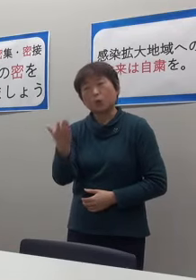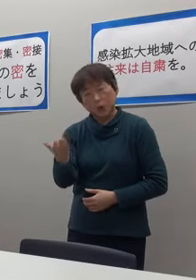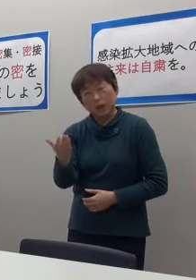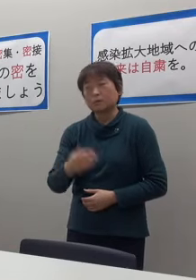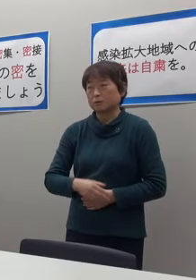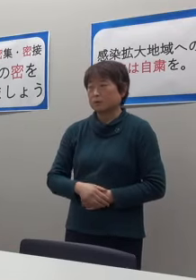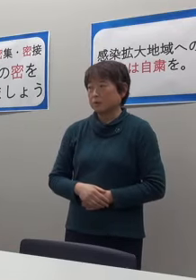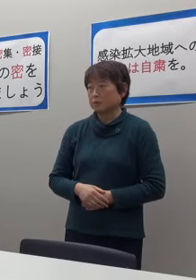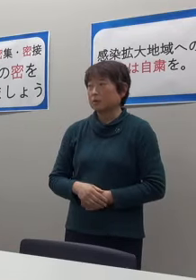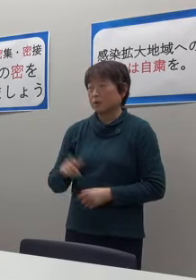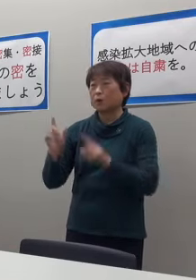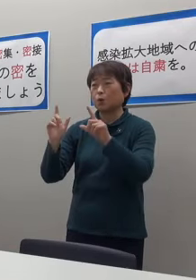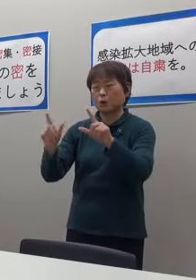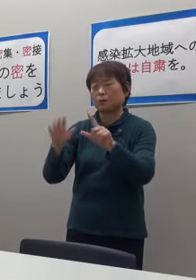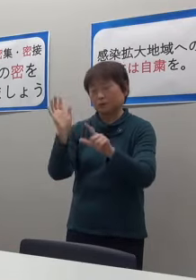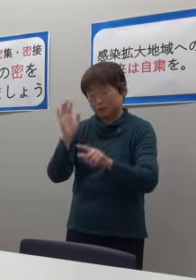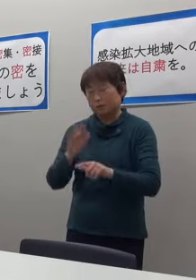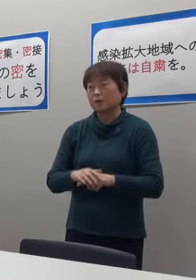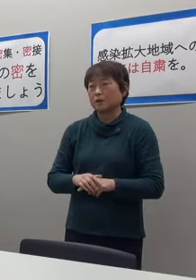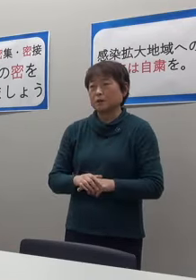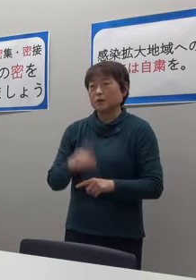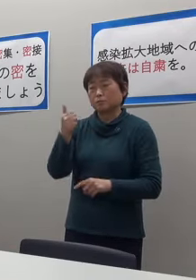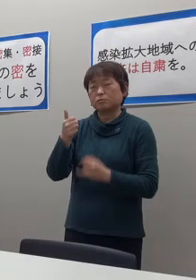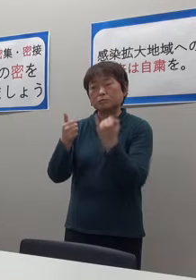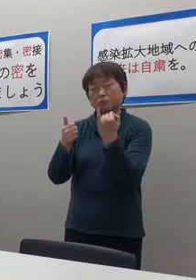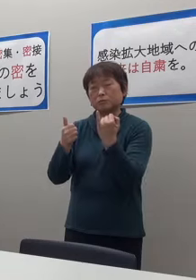はい、差し控えさせていただきます。